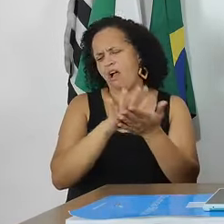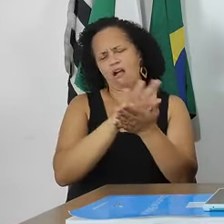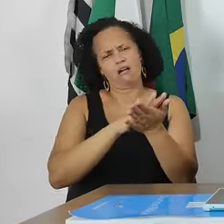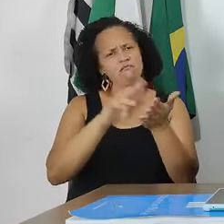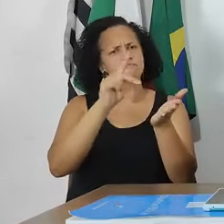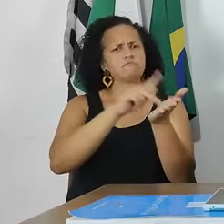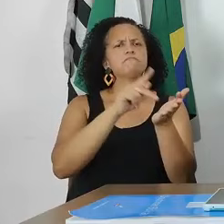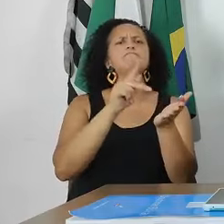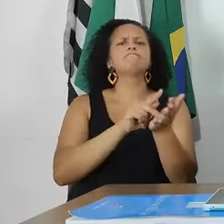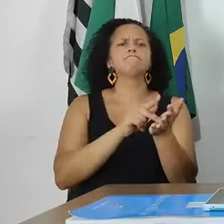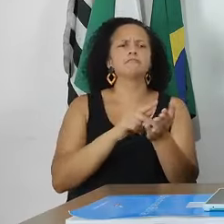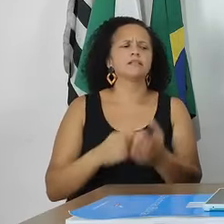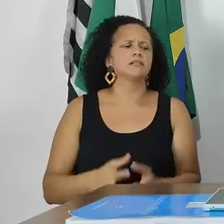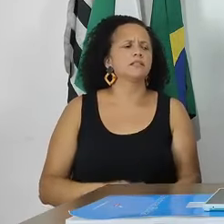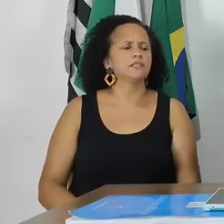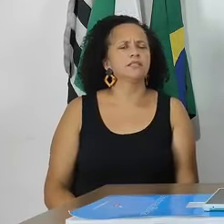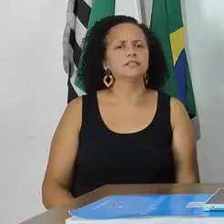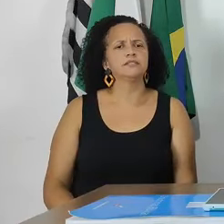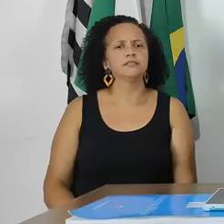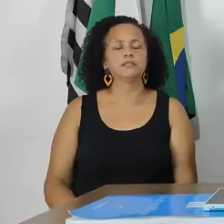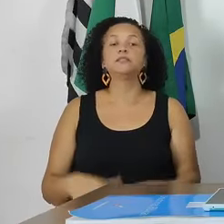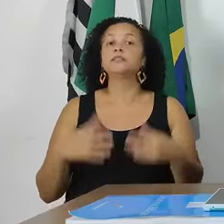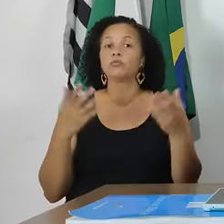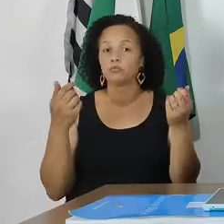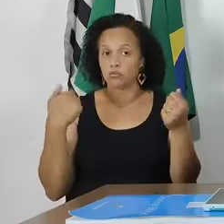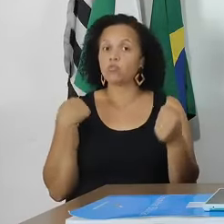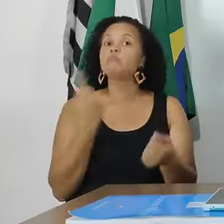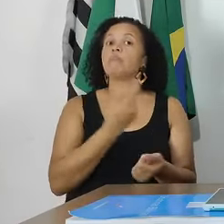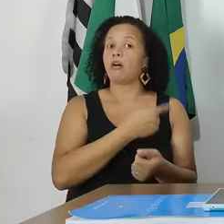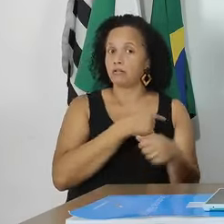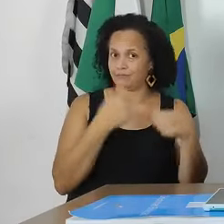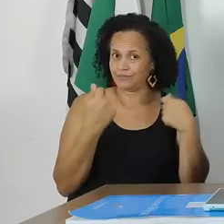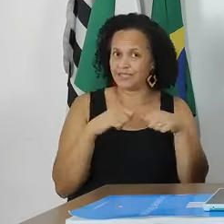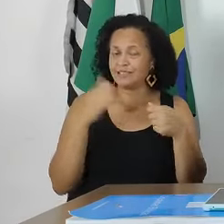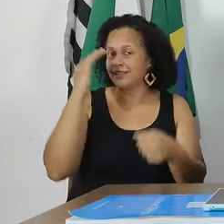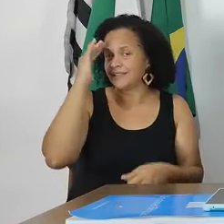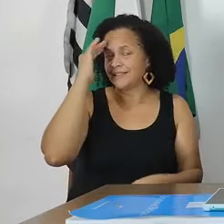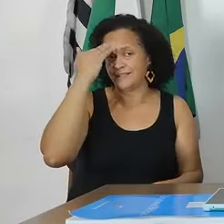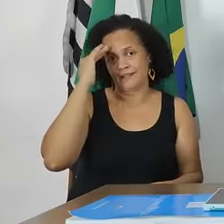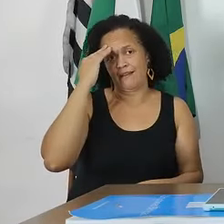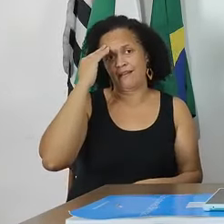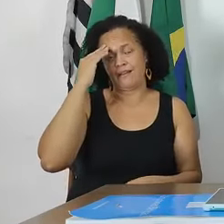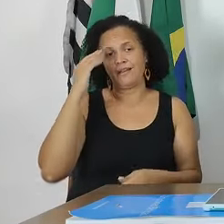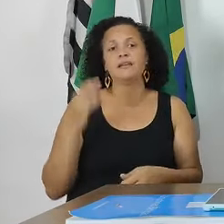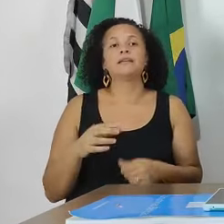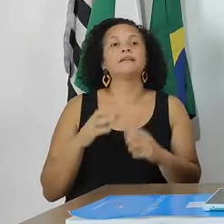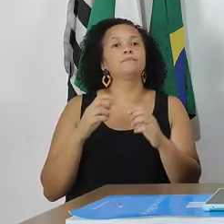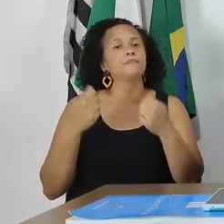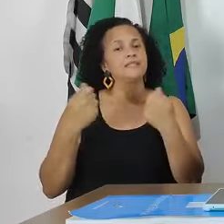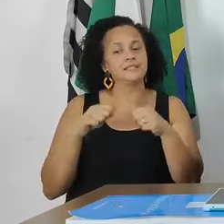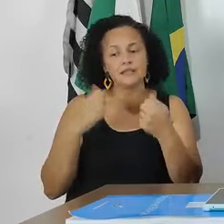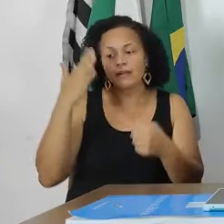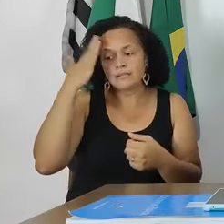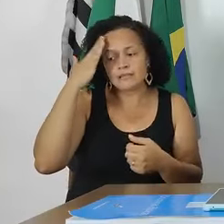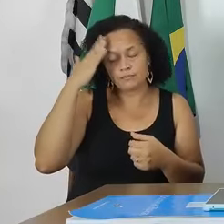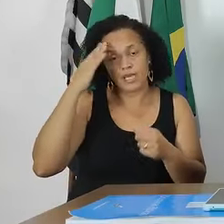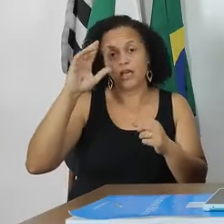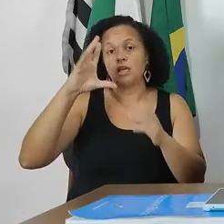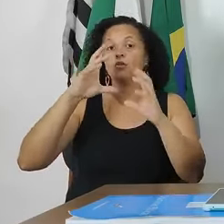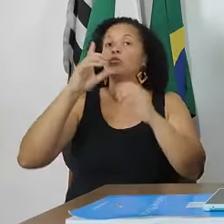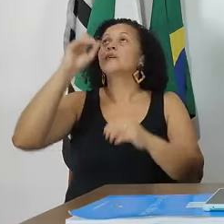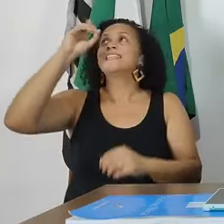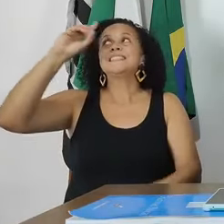pregação é justamente isso, ouvir a direção de Deus. E muitos cristãos estão sendo direcionados com